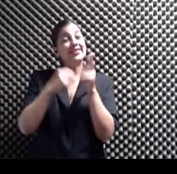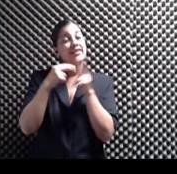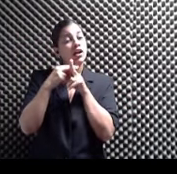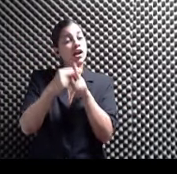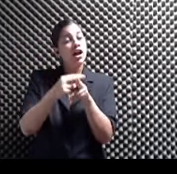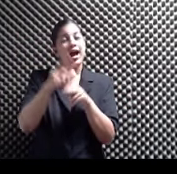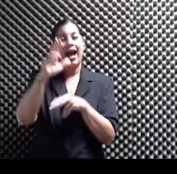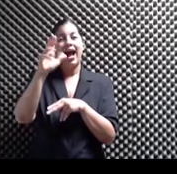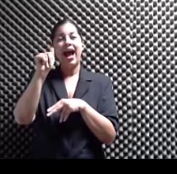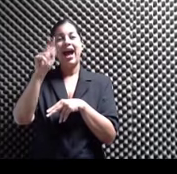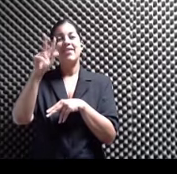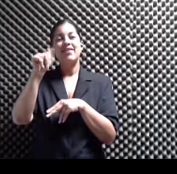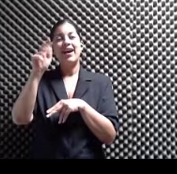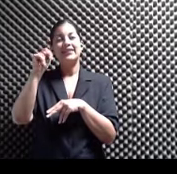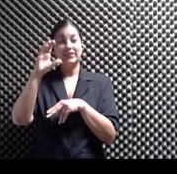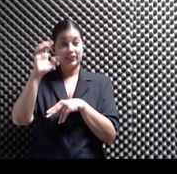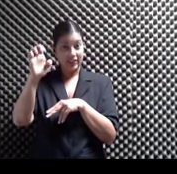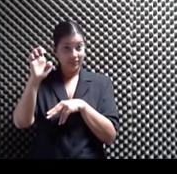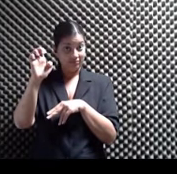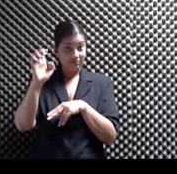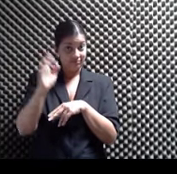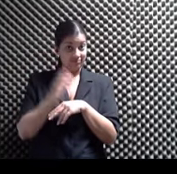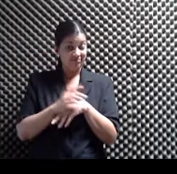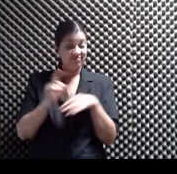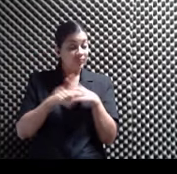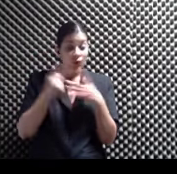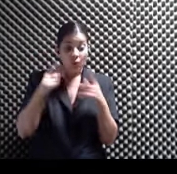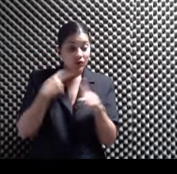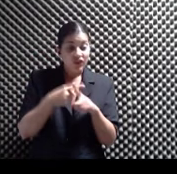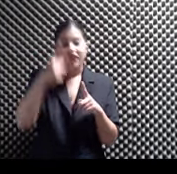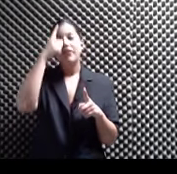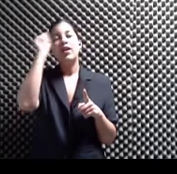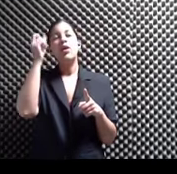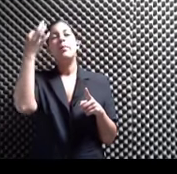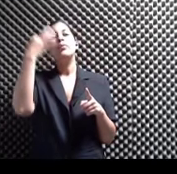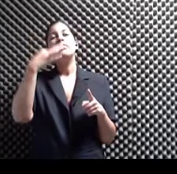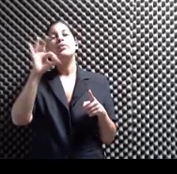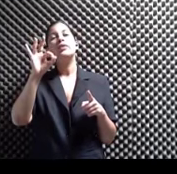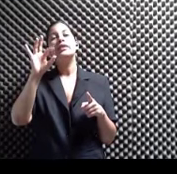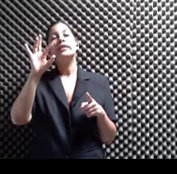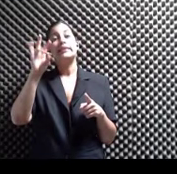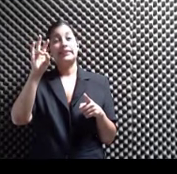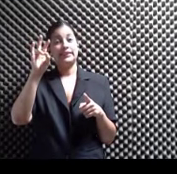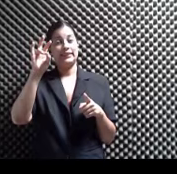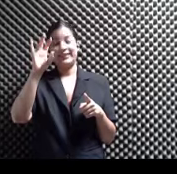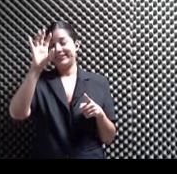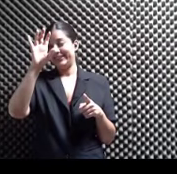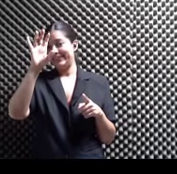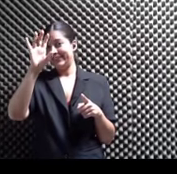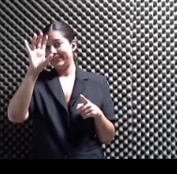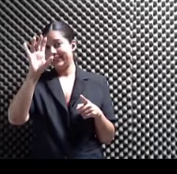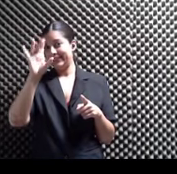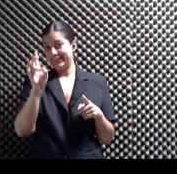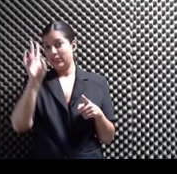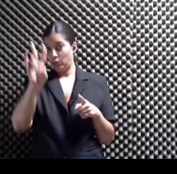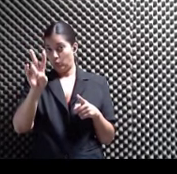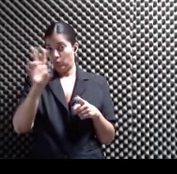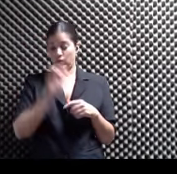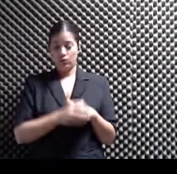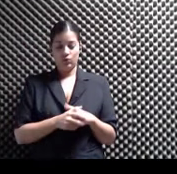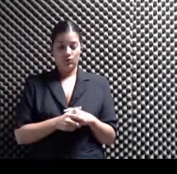Avance. Uh-huh. Y Avance se inició en el verano del 72, duró como 4 o 5 años, pero lo que el